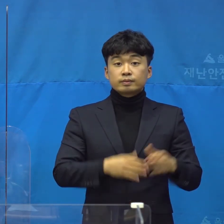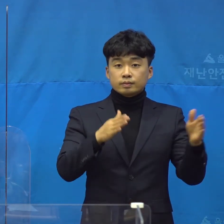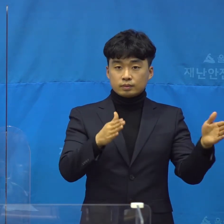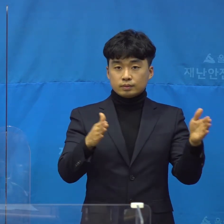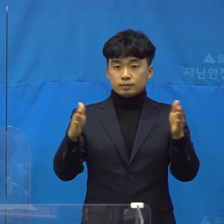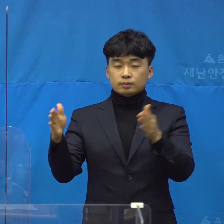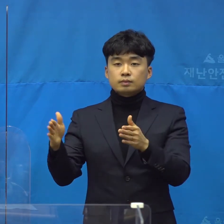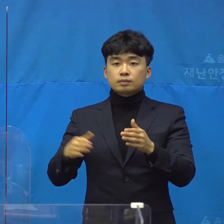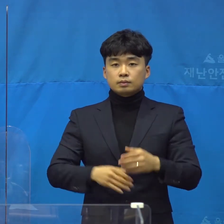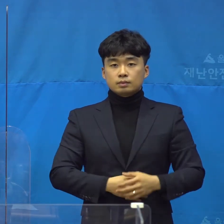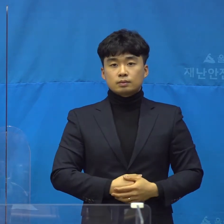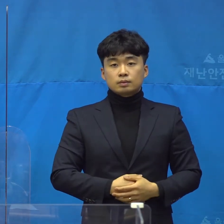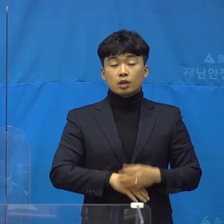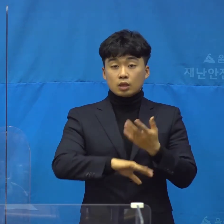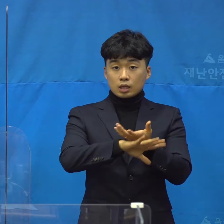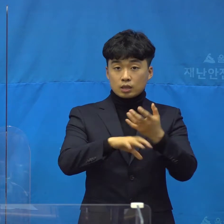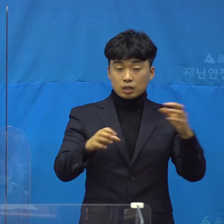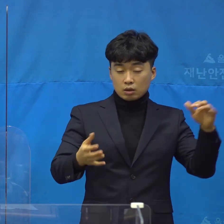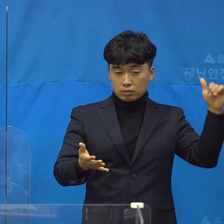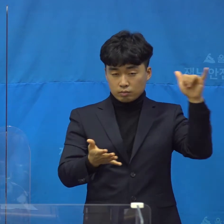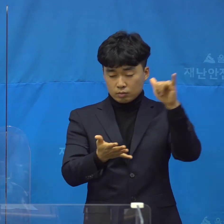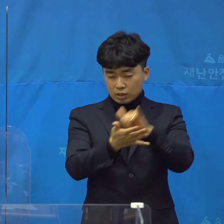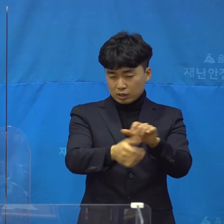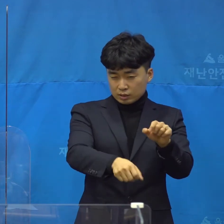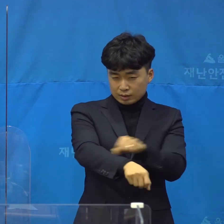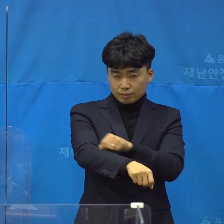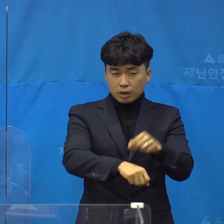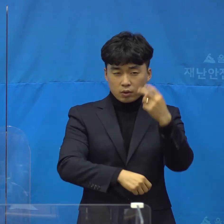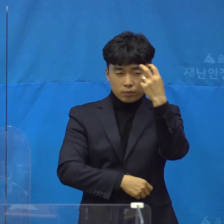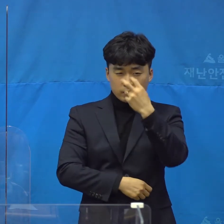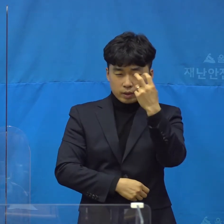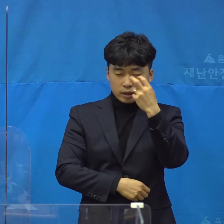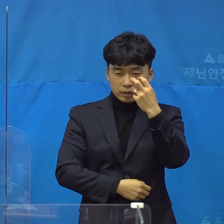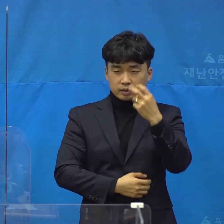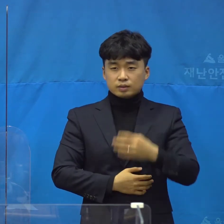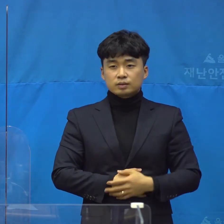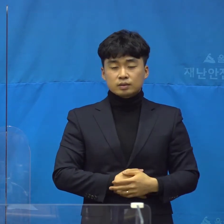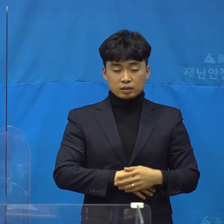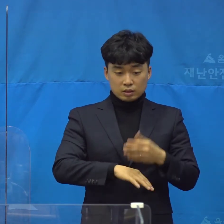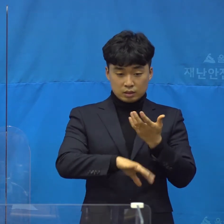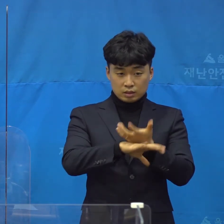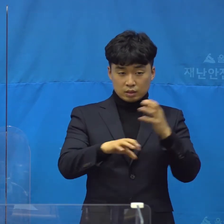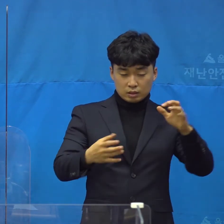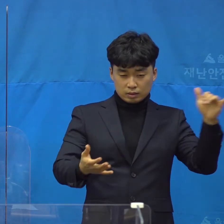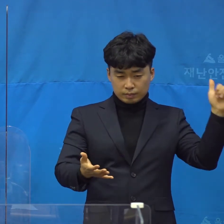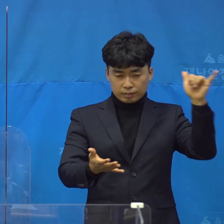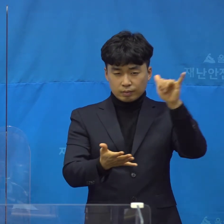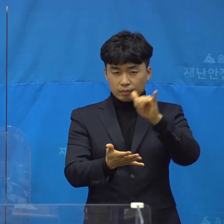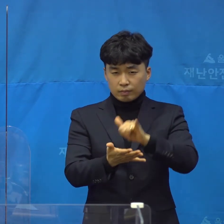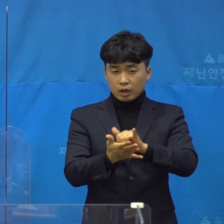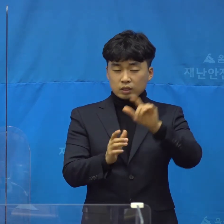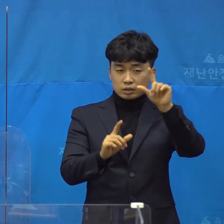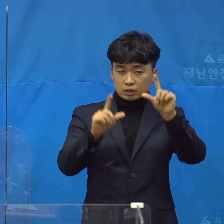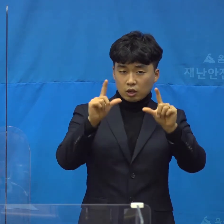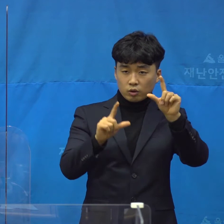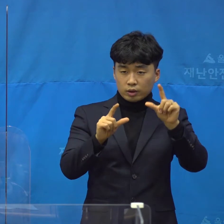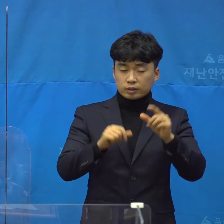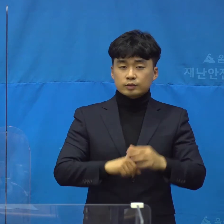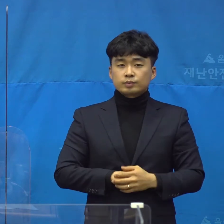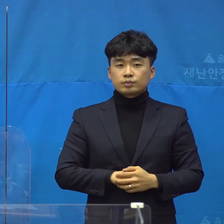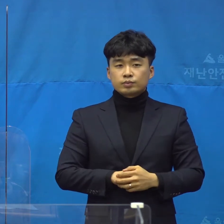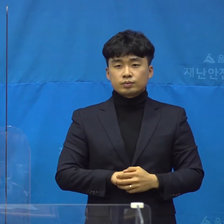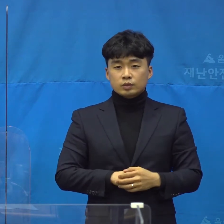11페이지입니다. 해외 입국자 특별관리 조치 사항입니다. 해외 입국자 현황과 해외